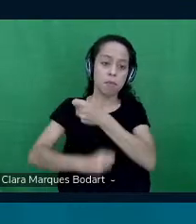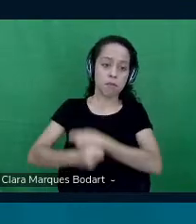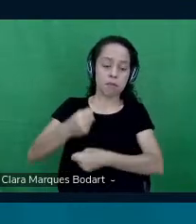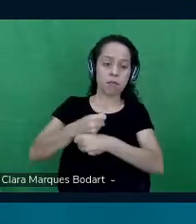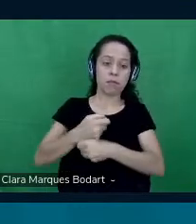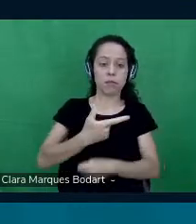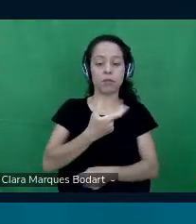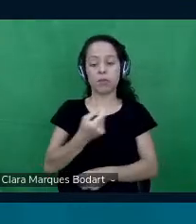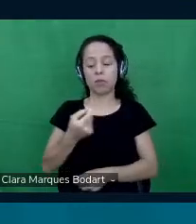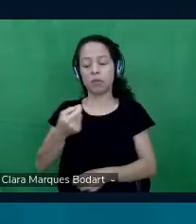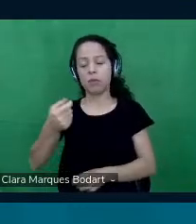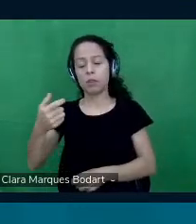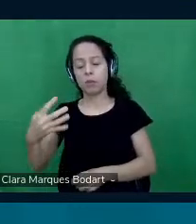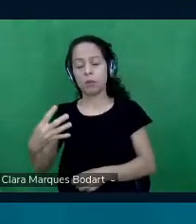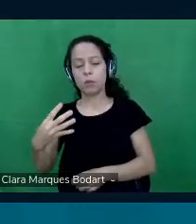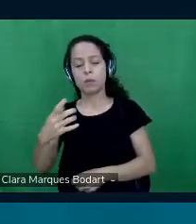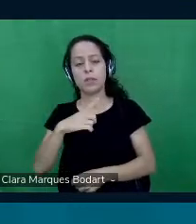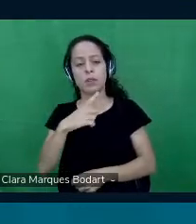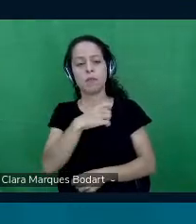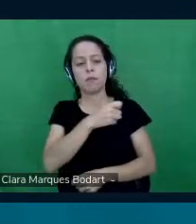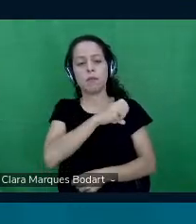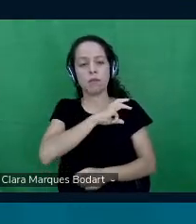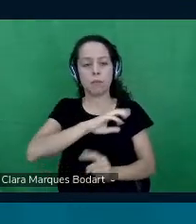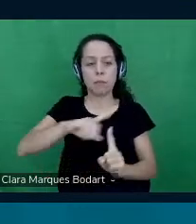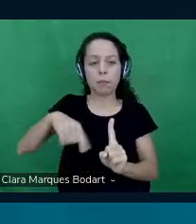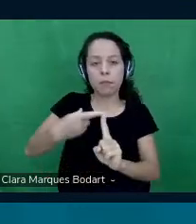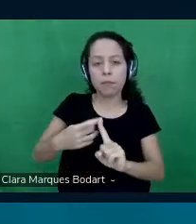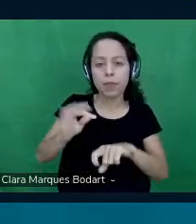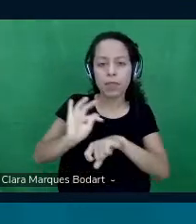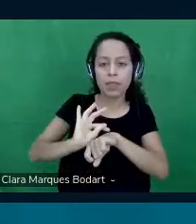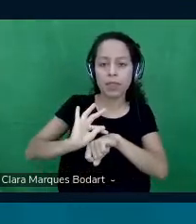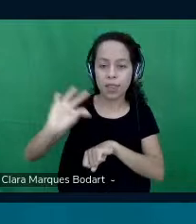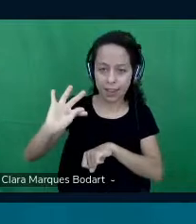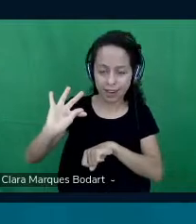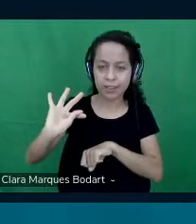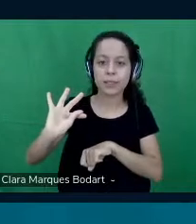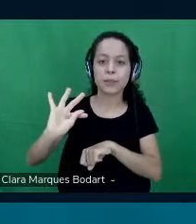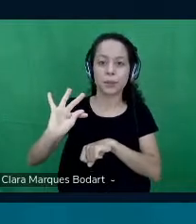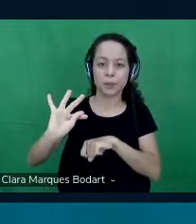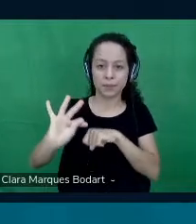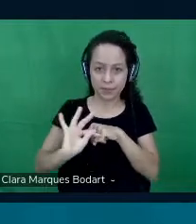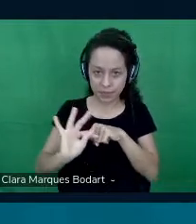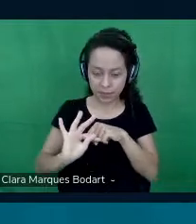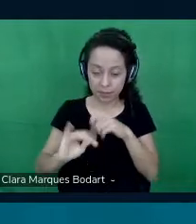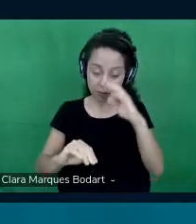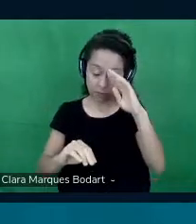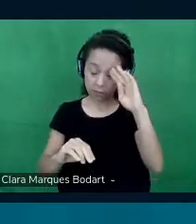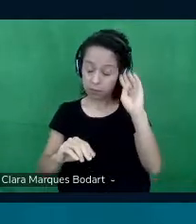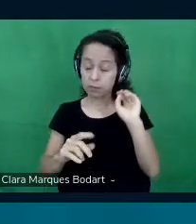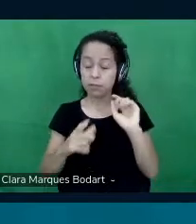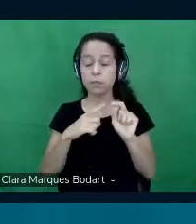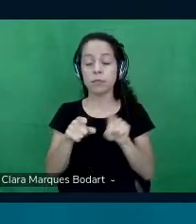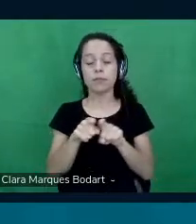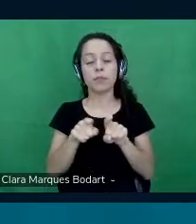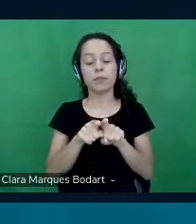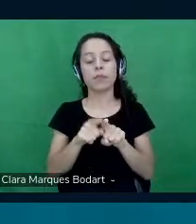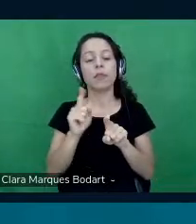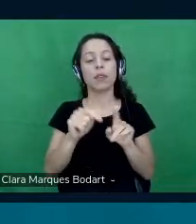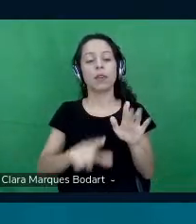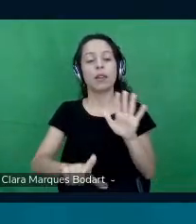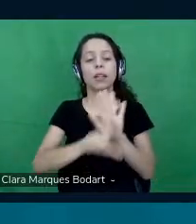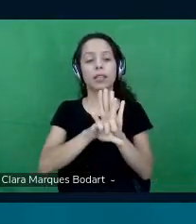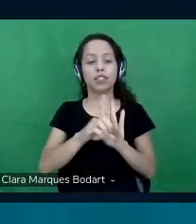o ensino médio integrado, e tem a ver com uma tentativa que a Lei de Diretrizes e Bases da Educação